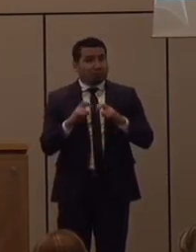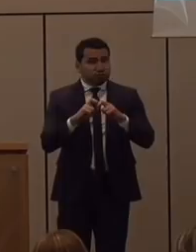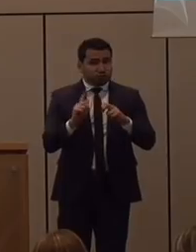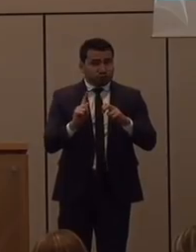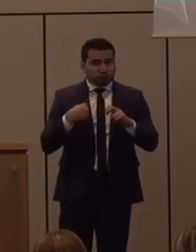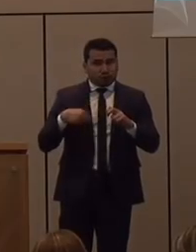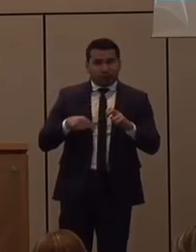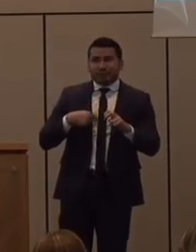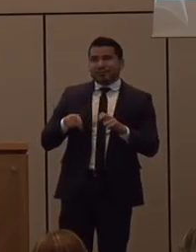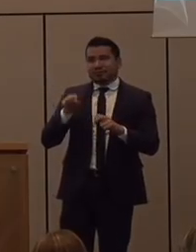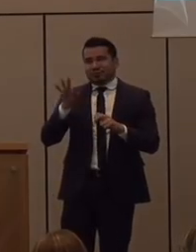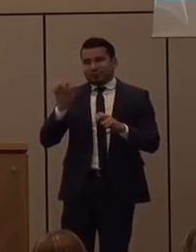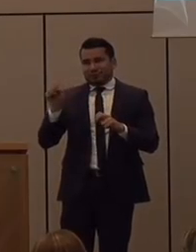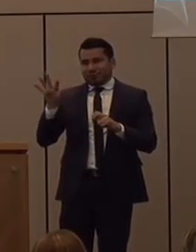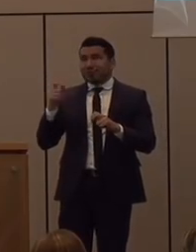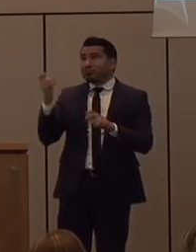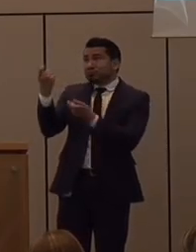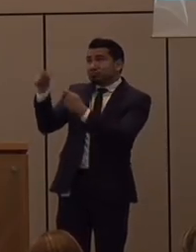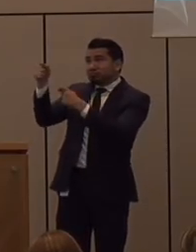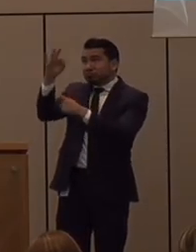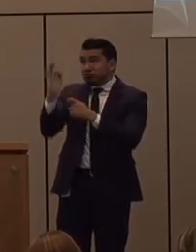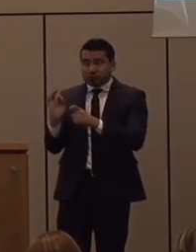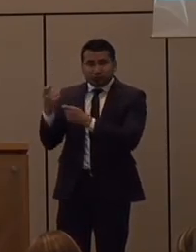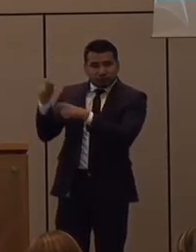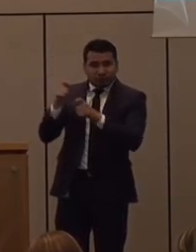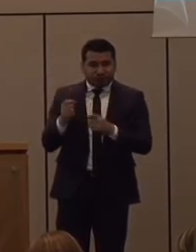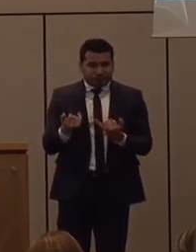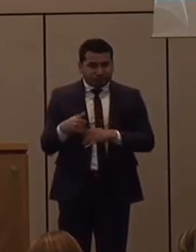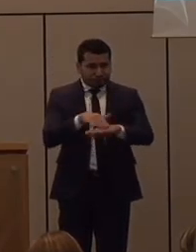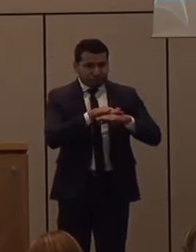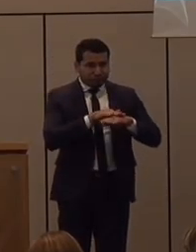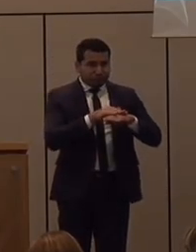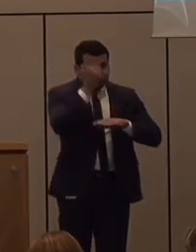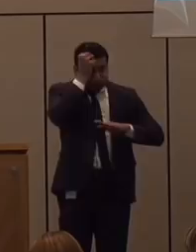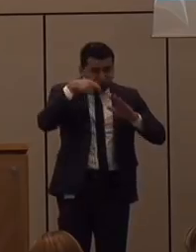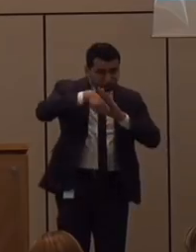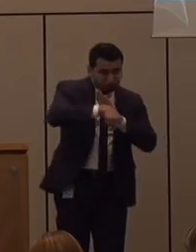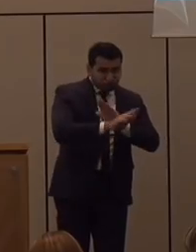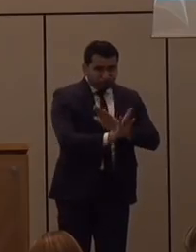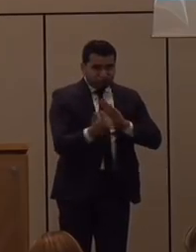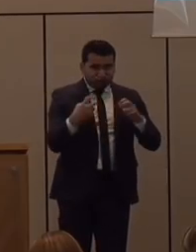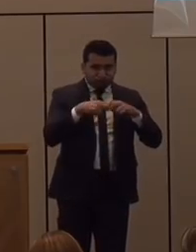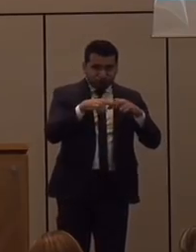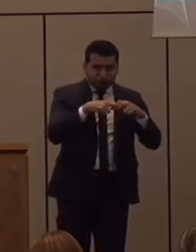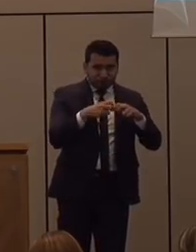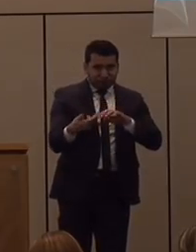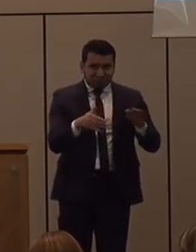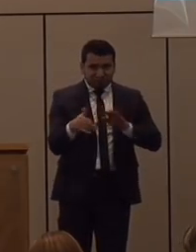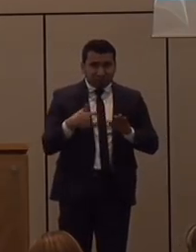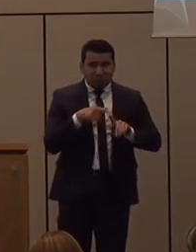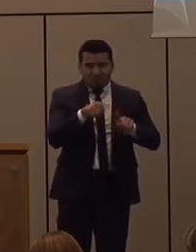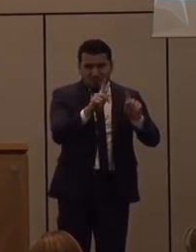el 30 por ciento de las exportaciones no minero energéticas tenemos una apuesta importante al sector agropecuario de ahí nuestro tema de aguacate hass